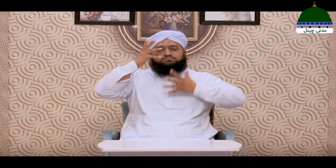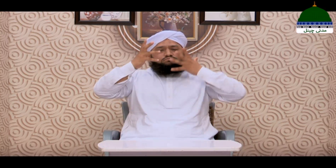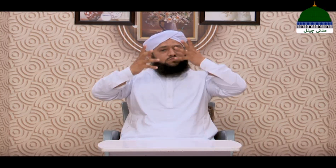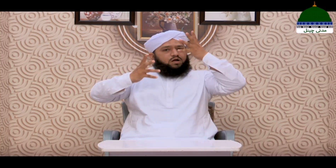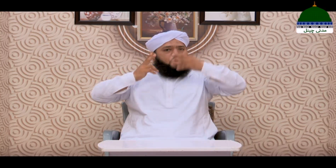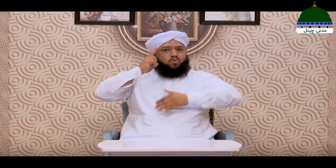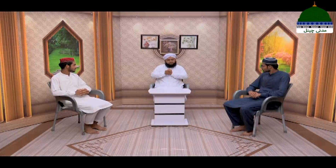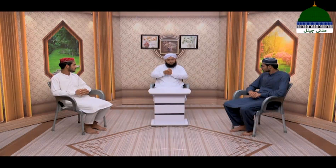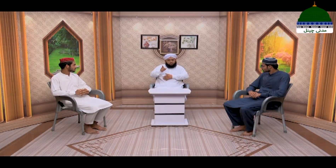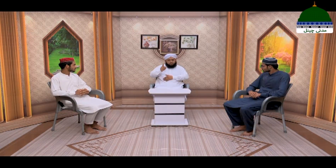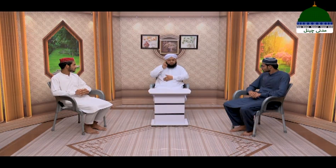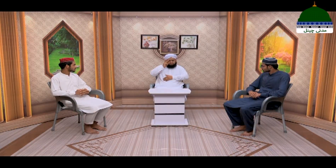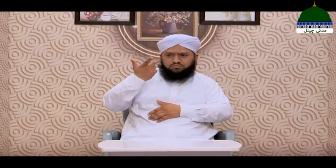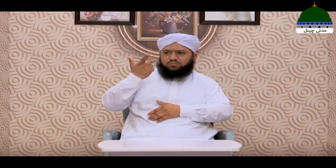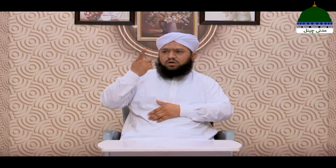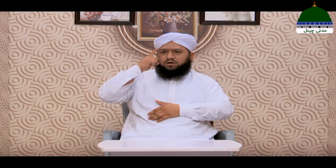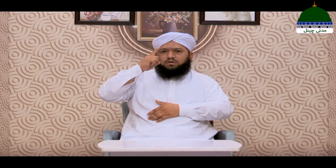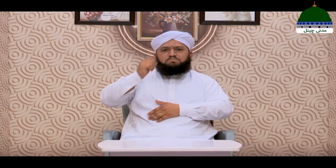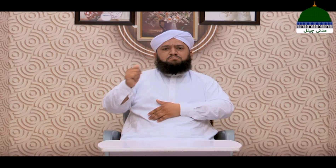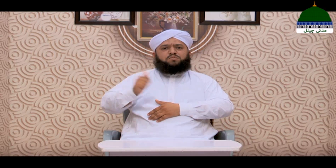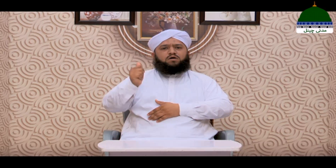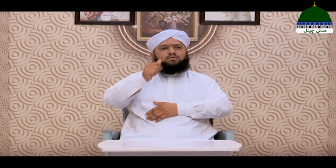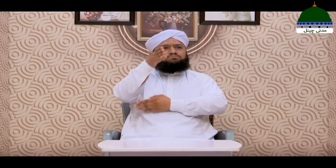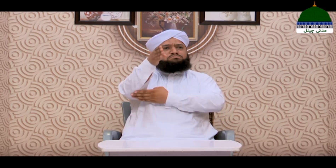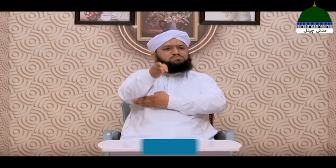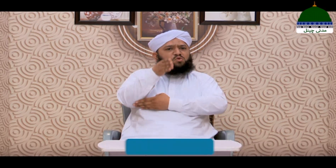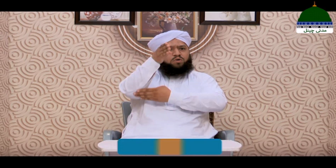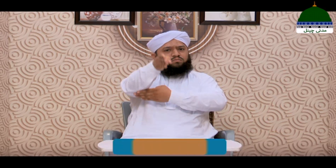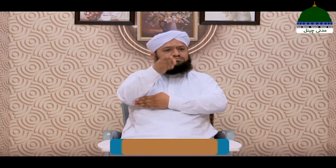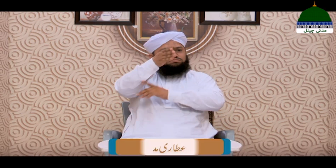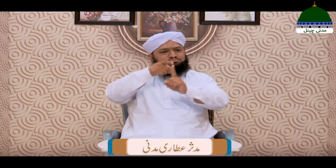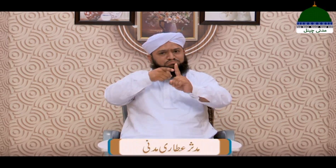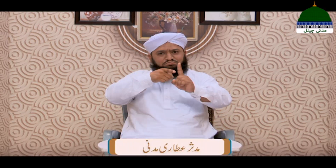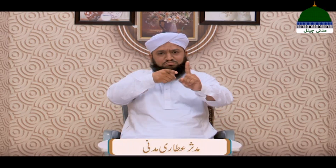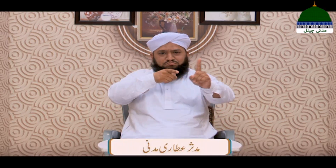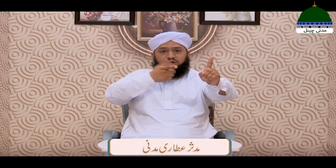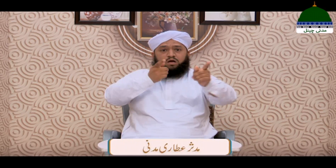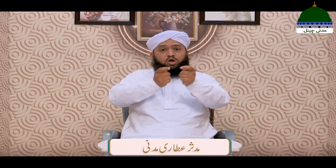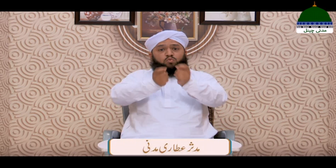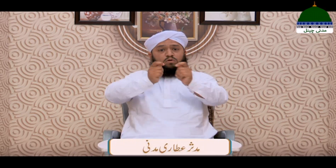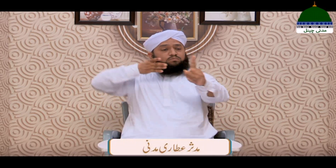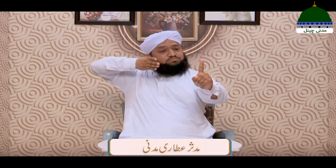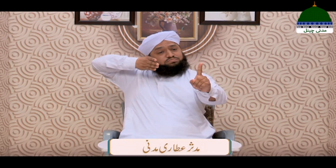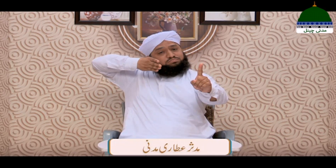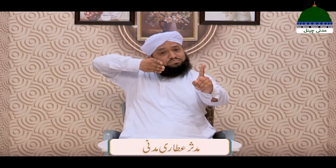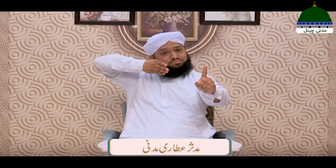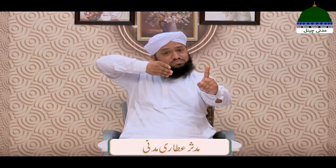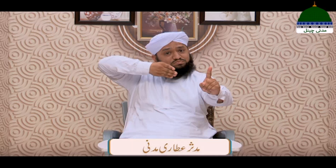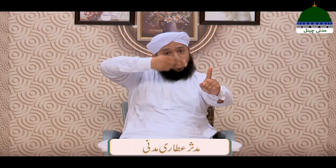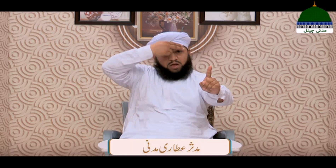خواب دیکھا۔ اس نے دیکھا کہ سرکش اونٹوں کے پیچھے تیز رفتار عربی گھوڑے ہیں جو دریائے دجلہ کو